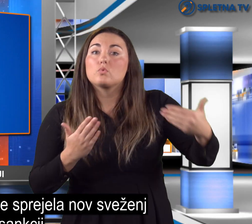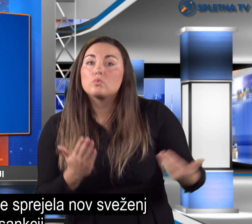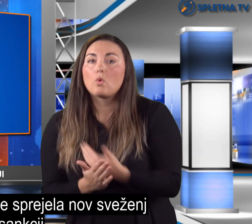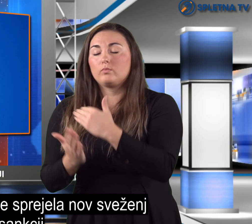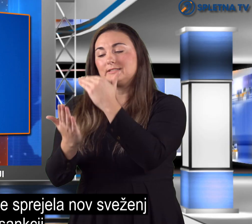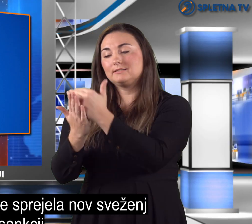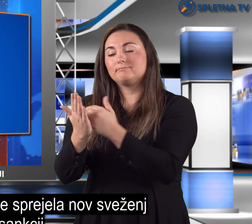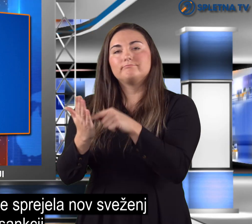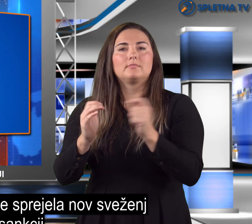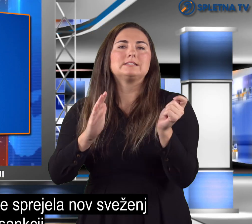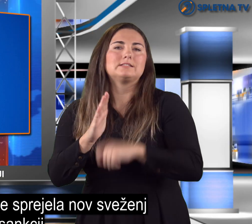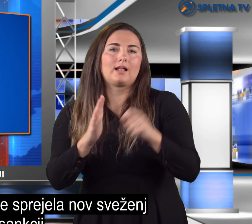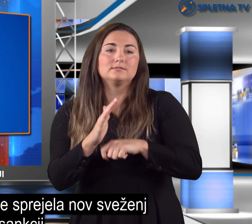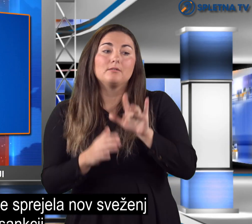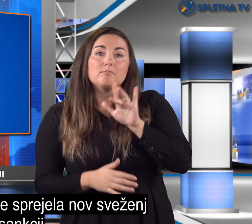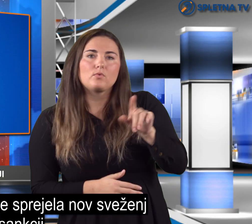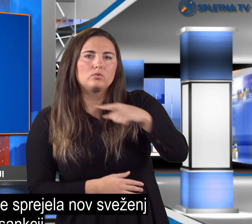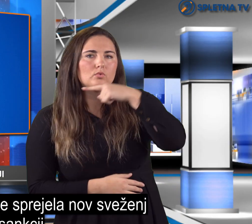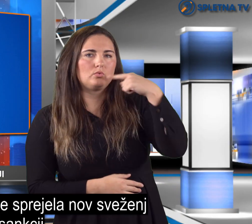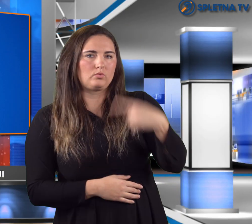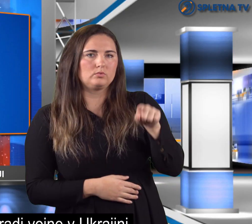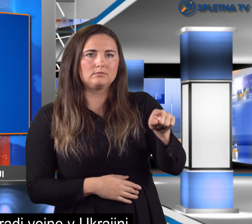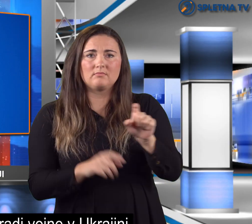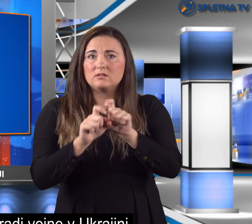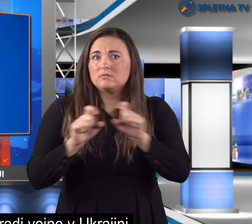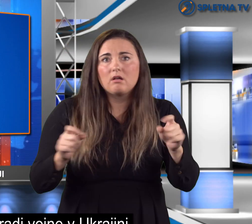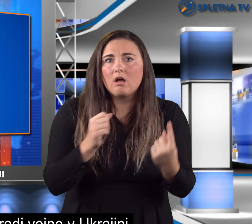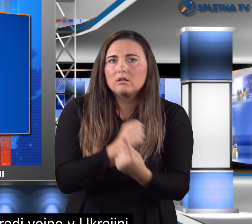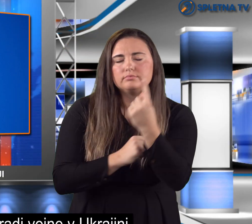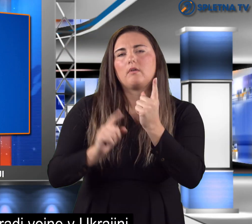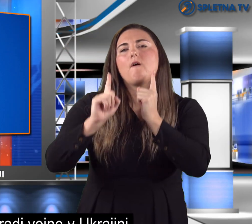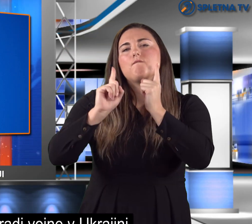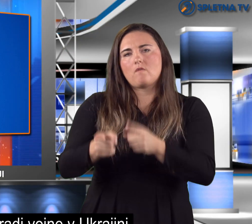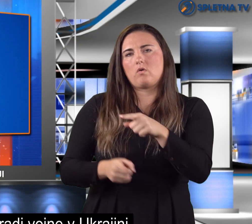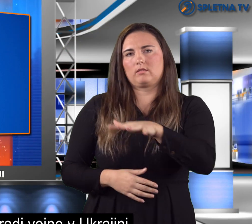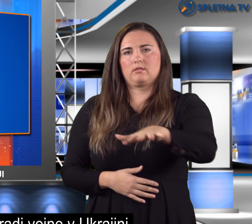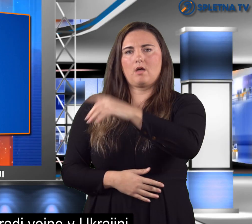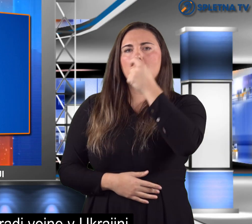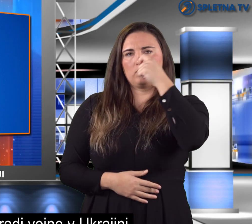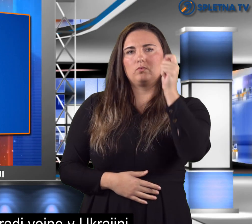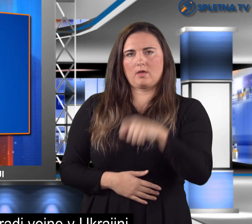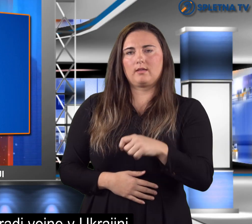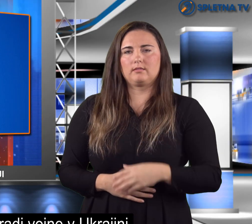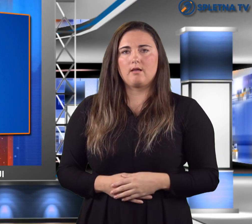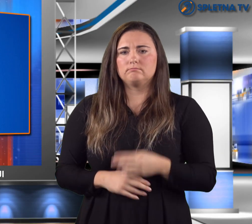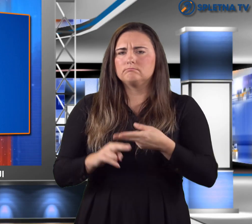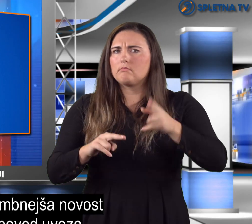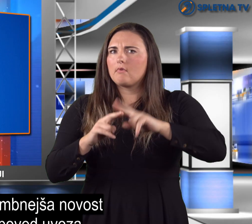Evropska unija je sprejela nov sveženj sankcij proti Rusiji zaradi vojne v Ukrajini. Najpomembnejša novost